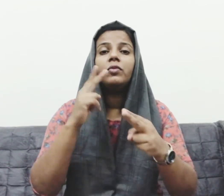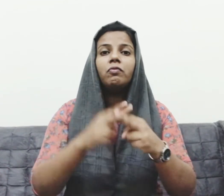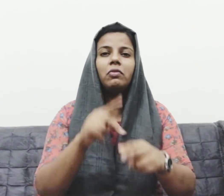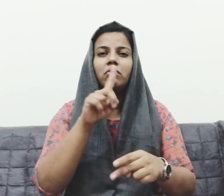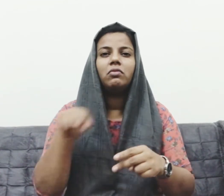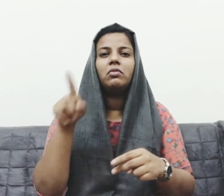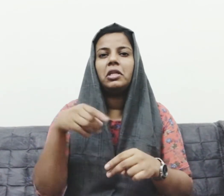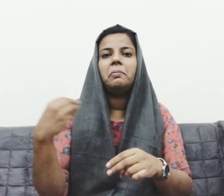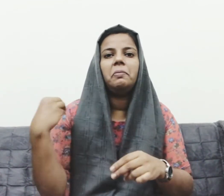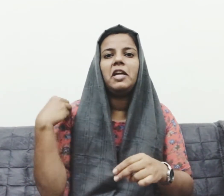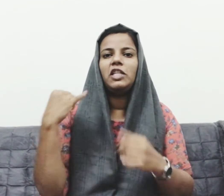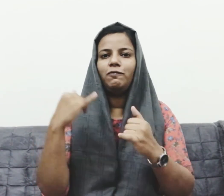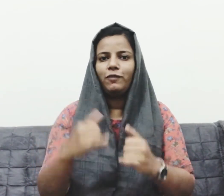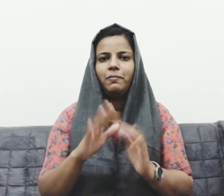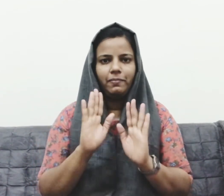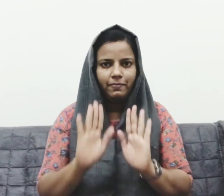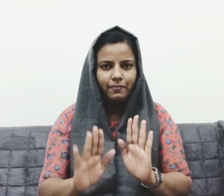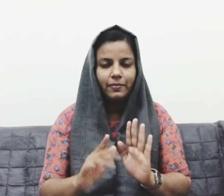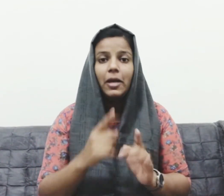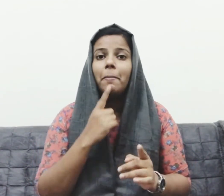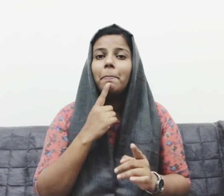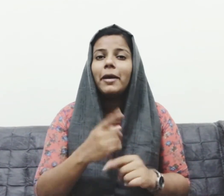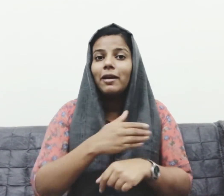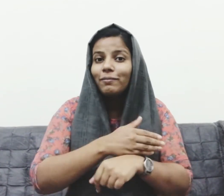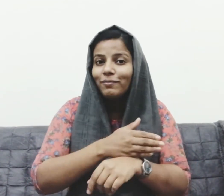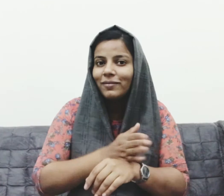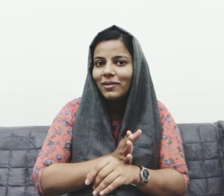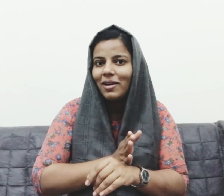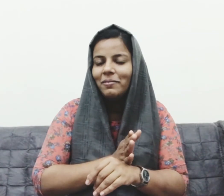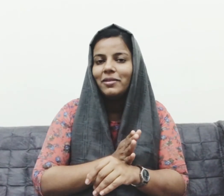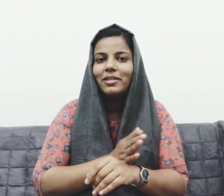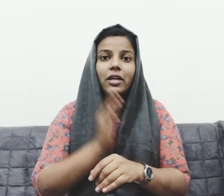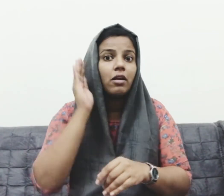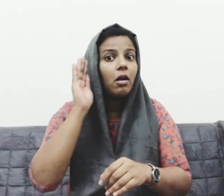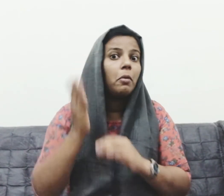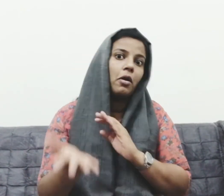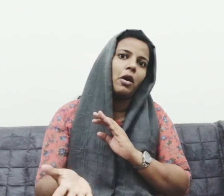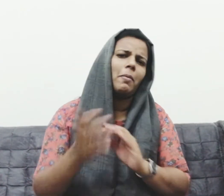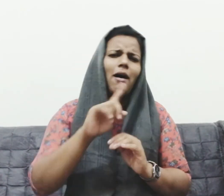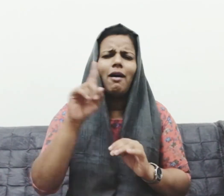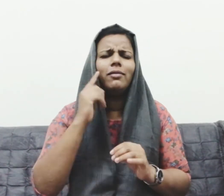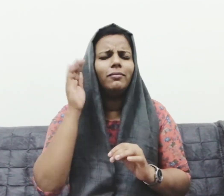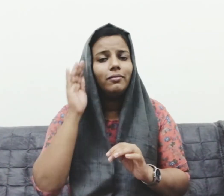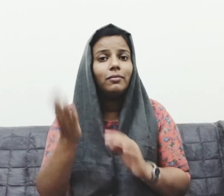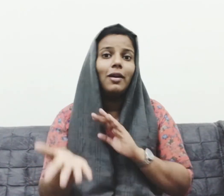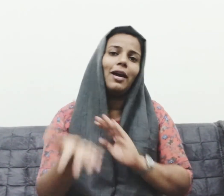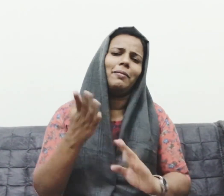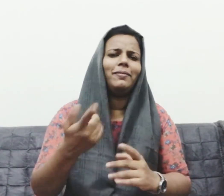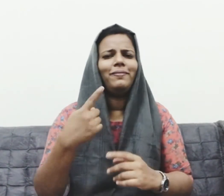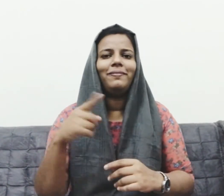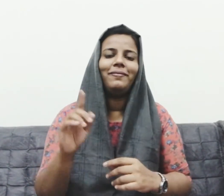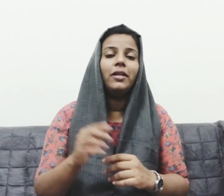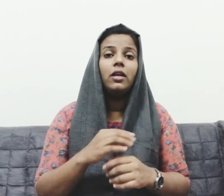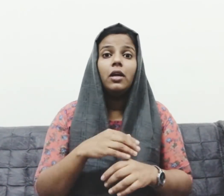അവിടെ തെറ്റുകൾ വരാൻ സാധ്യതയുണ്ട്. അതുകൊണ്ടാണ് പറയുന്നത് പറയുവാൻ താമസവും, കേൾക്കാൻ വേഗത വേണം, ആര് പറഞ്ഞാലും അത് കേട്ടേക്കണം. പറയുവാൻ